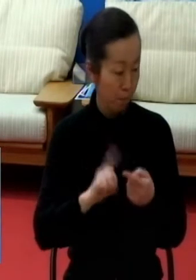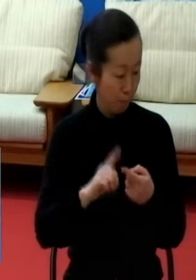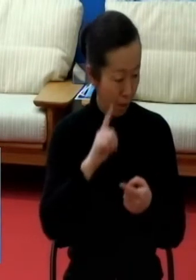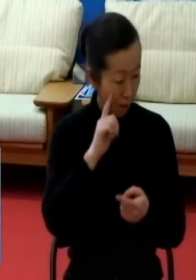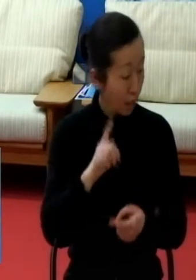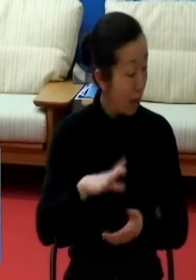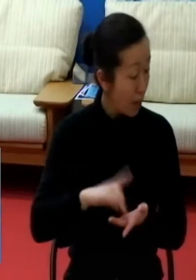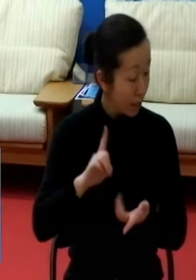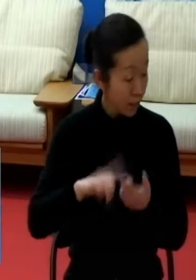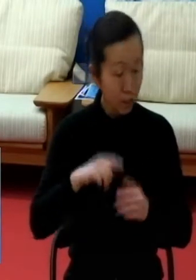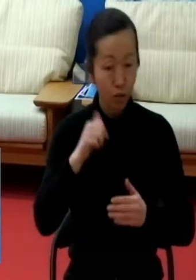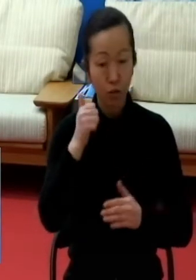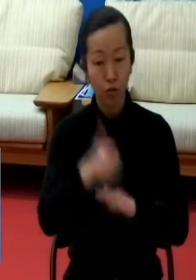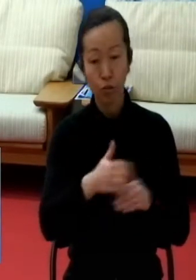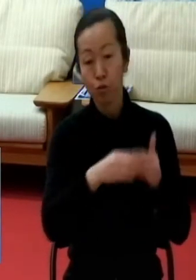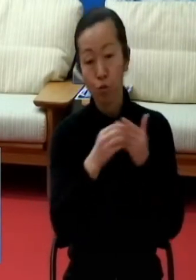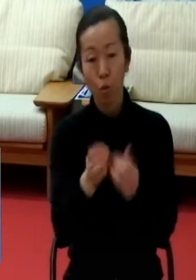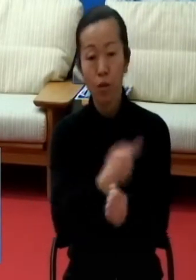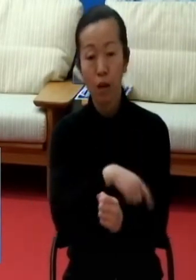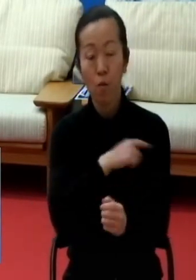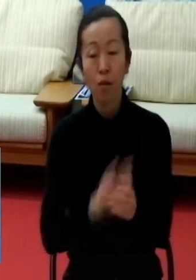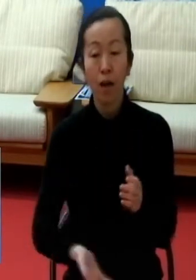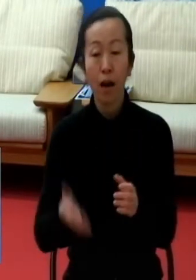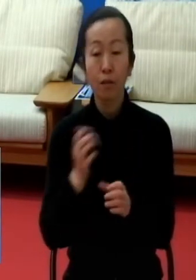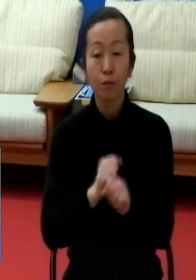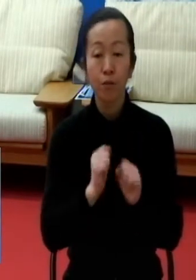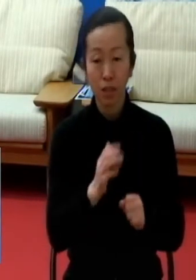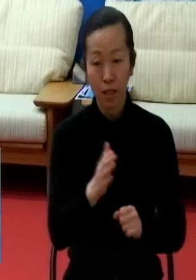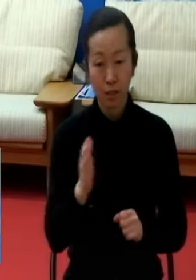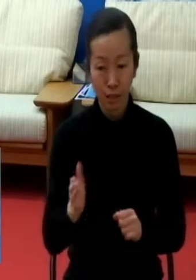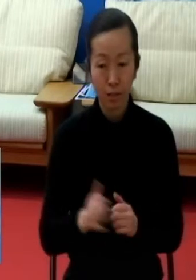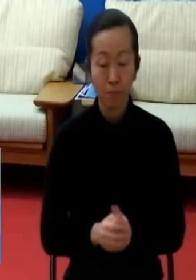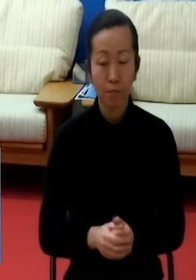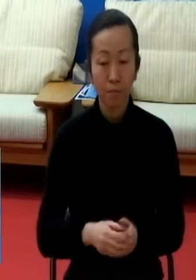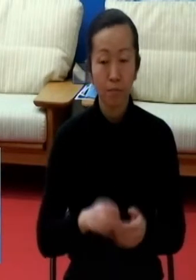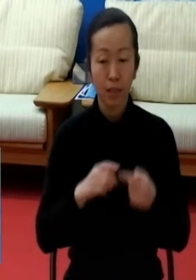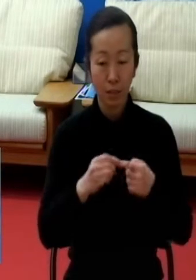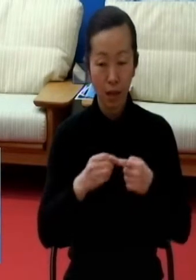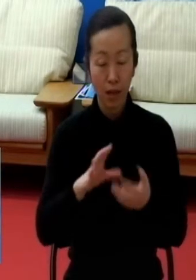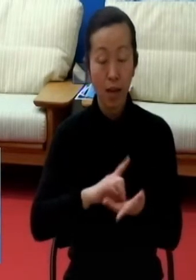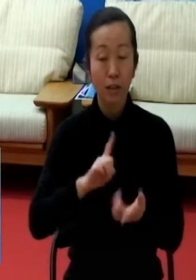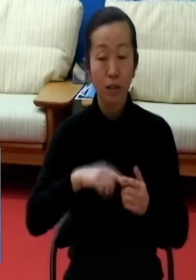主導権を回復しなさい。 작품 인생이 되기 위한 절대적인